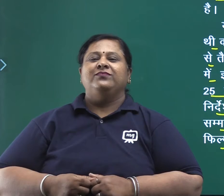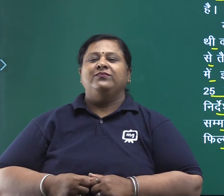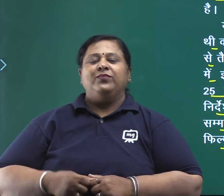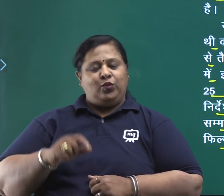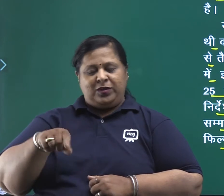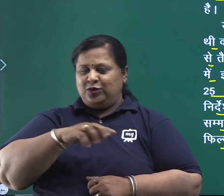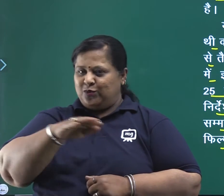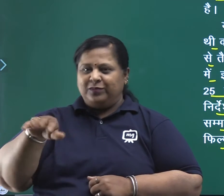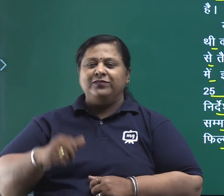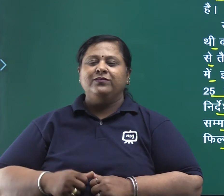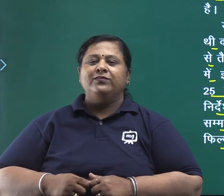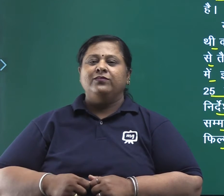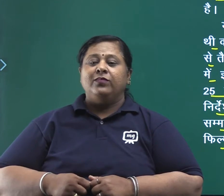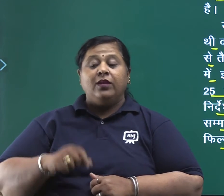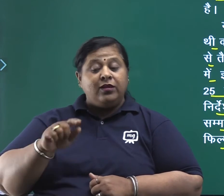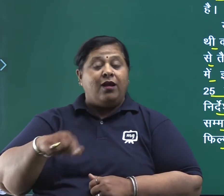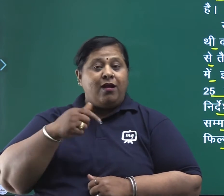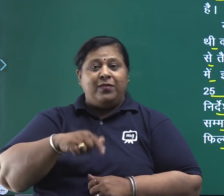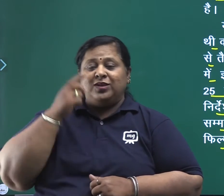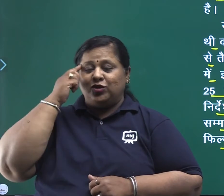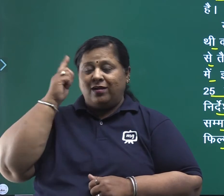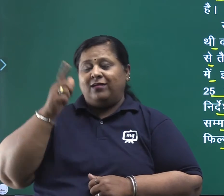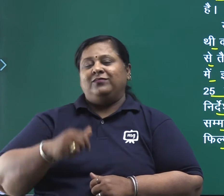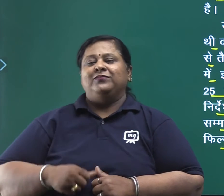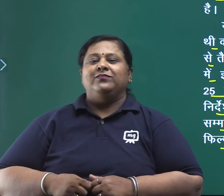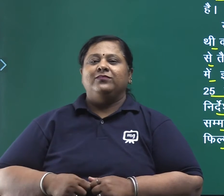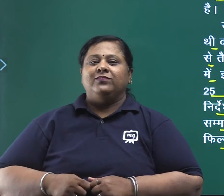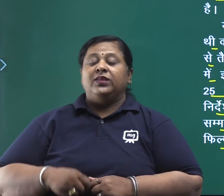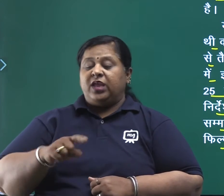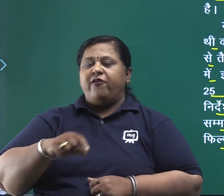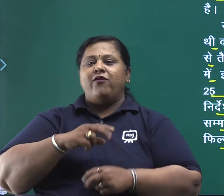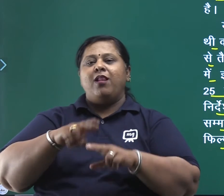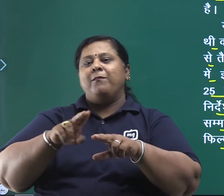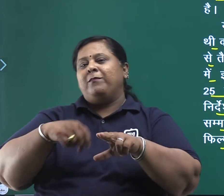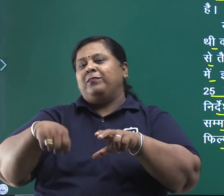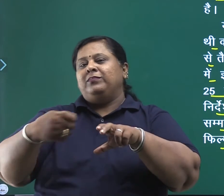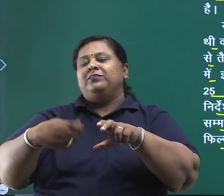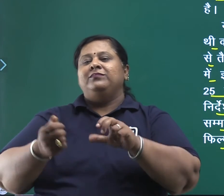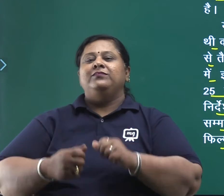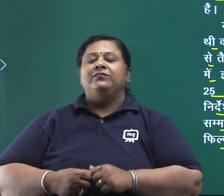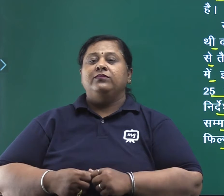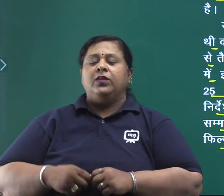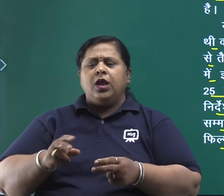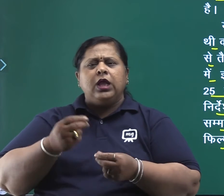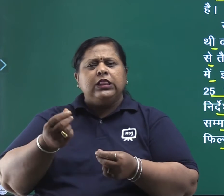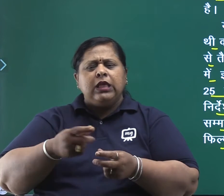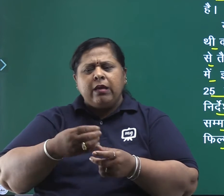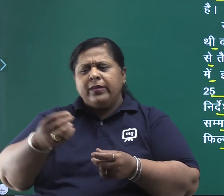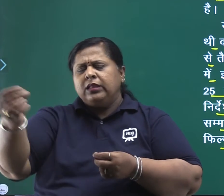तो बच्चों, यहाँ हमने जाना कि यह फिल्म कितनी लंबी